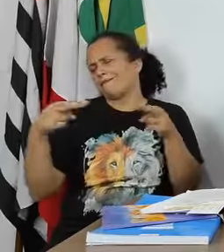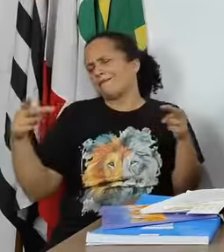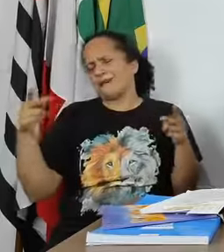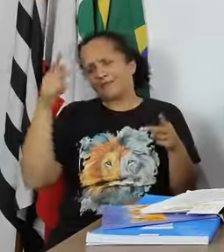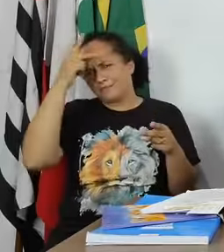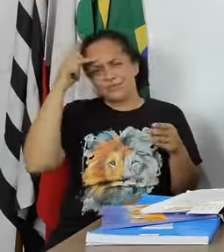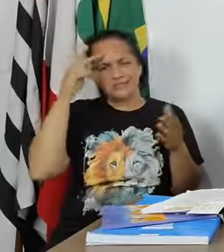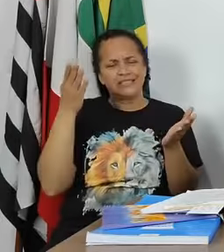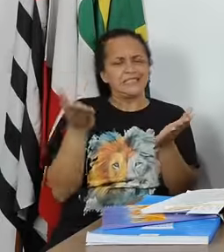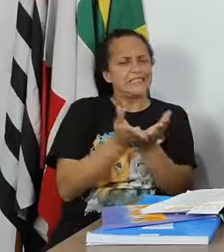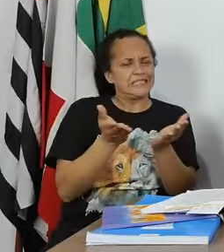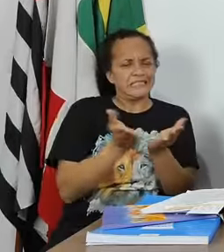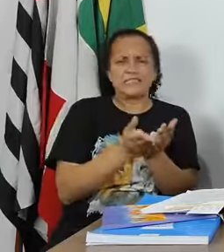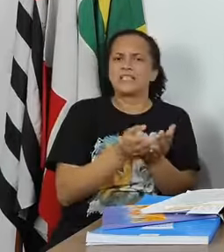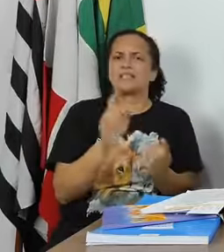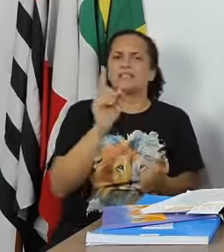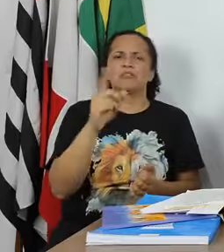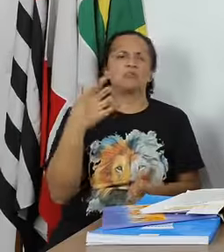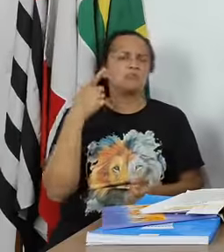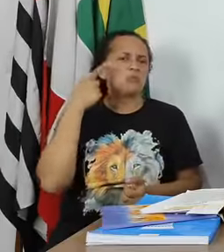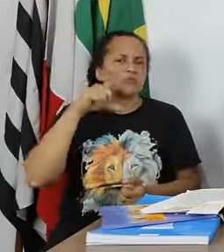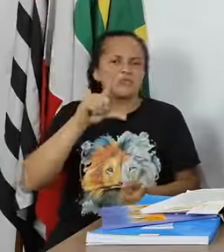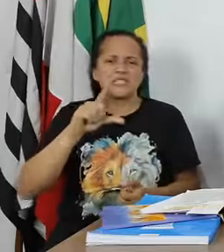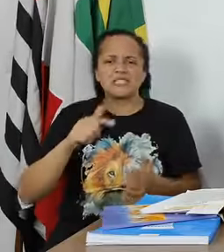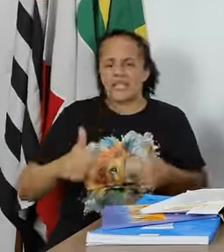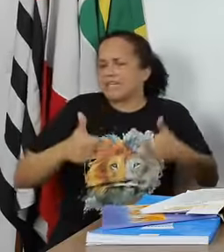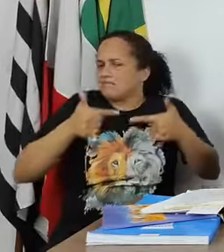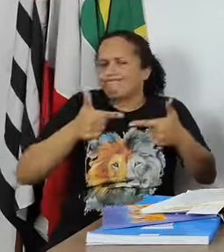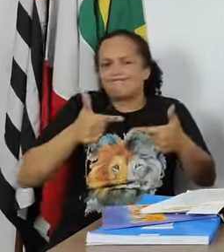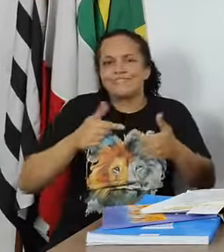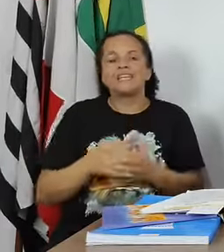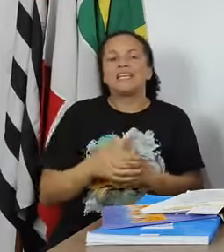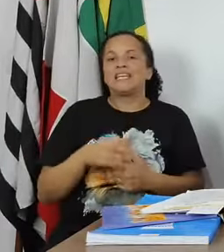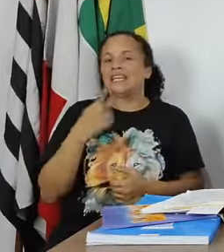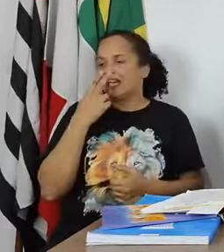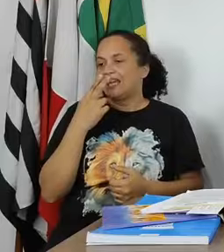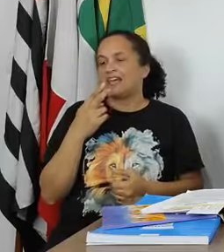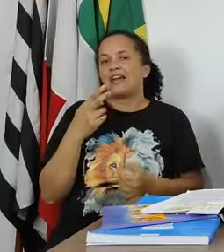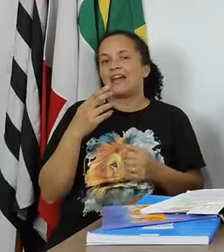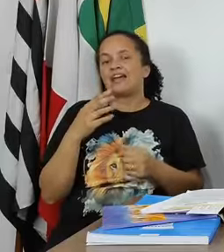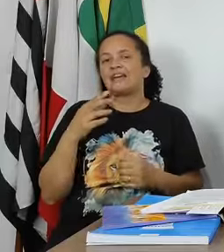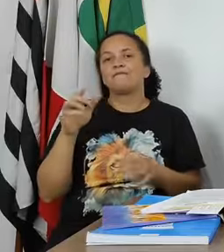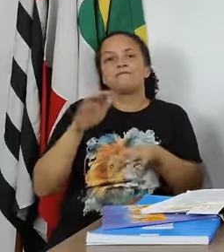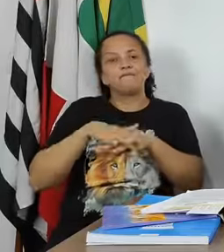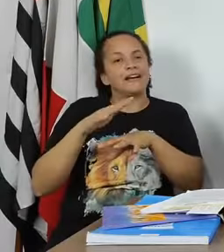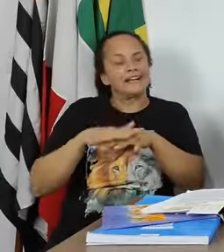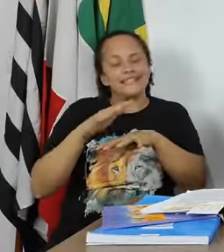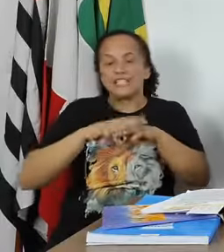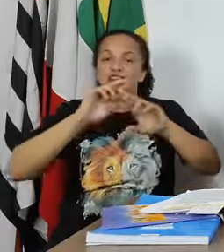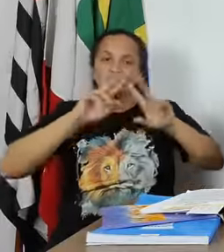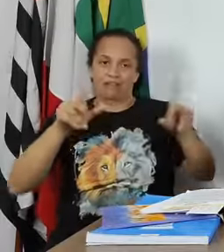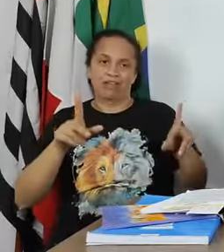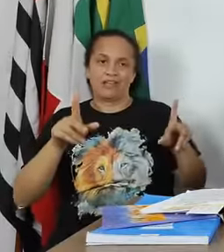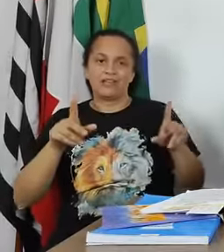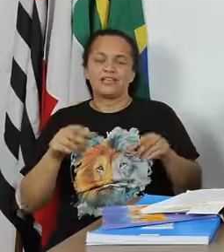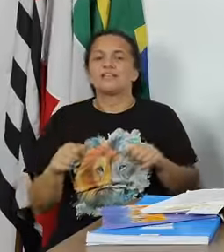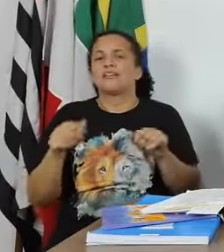perseverar, que não conseguem resistir e acabam se influenciando, né? E acabam se